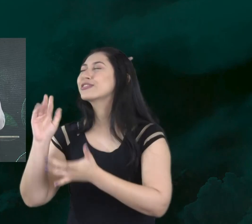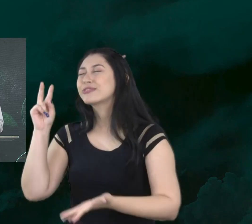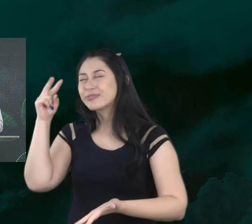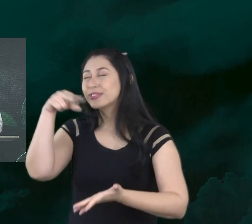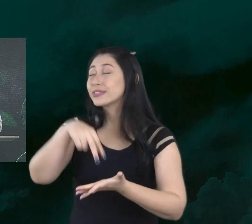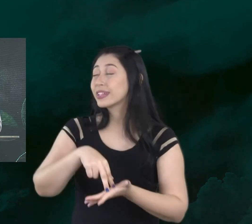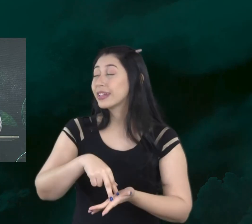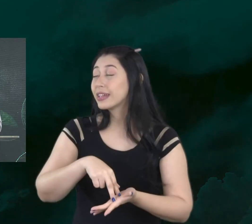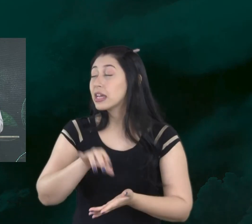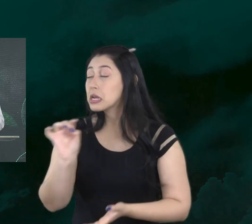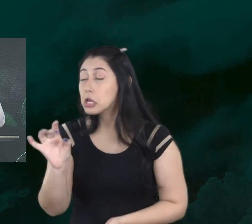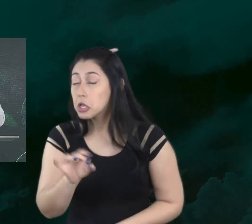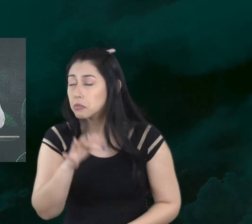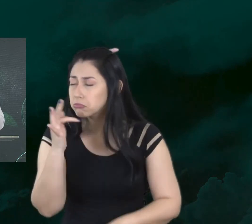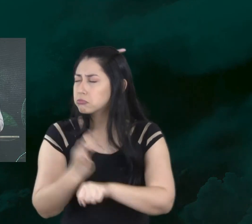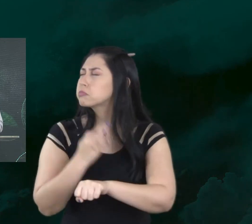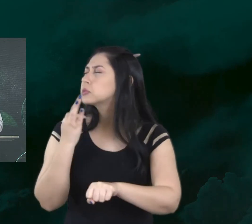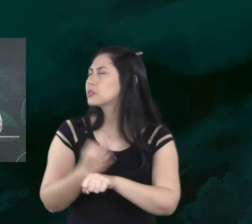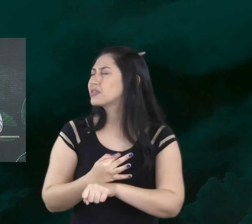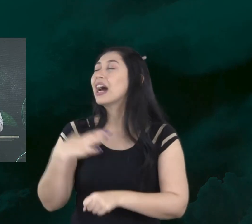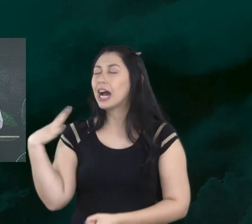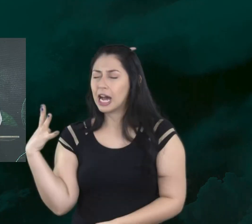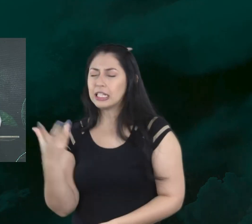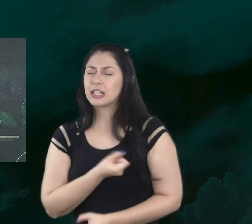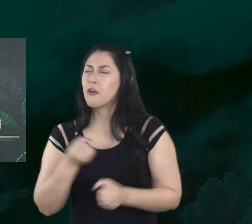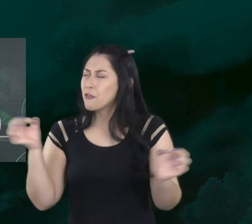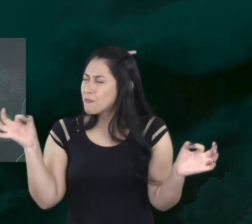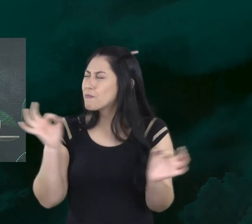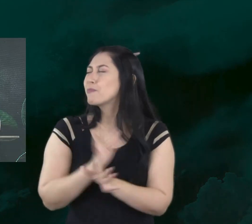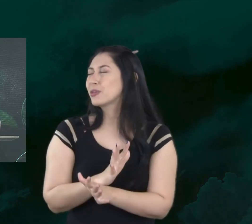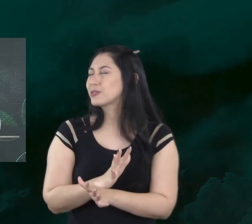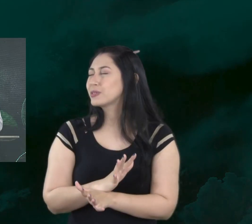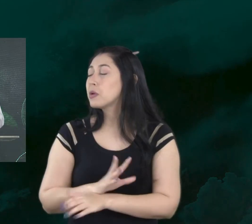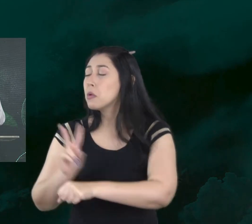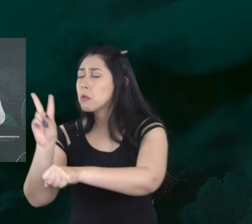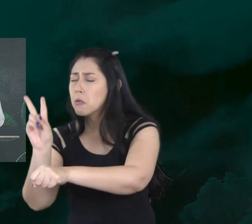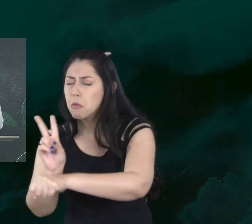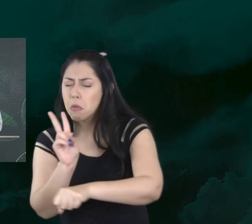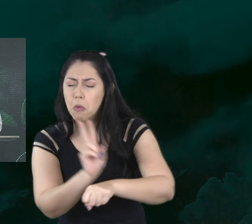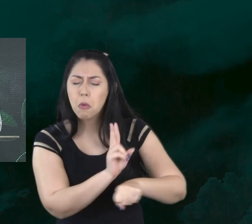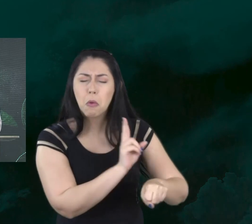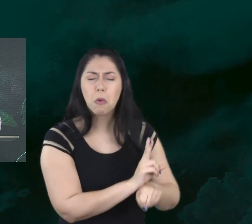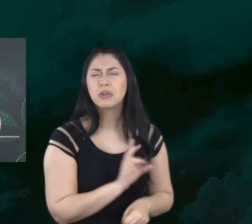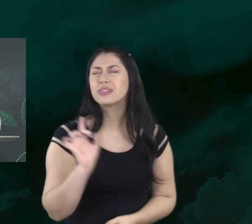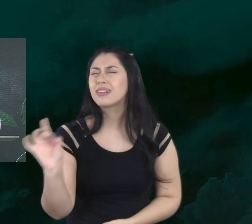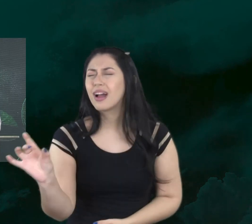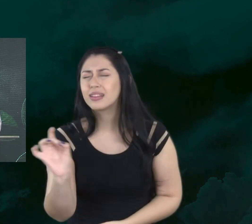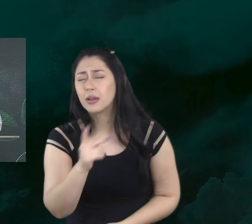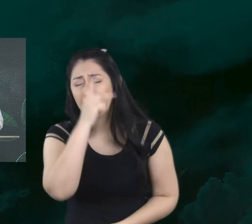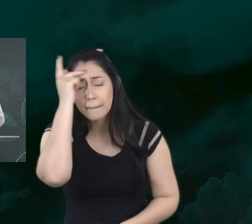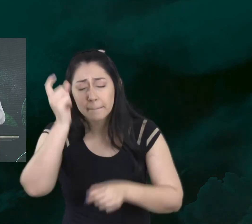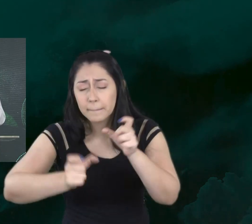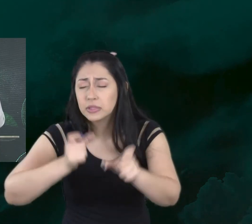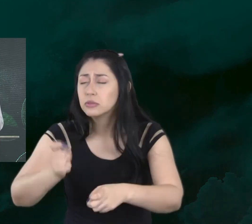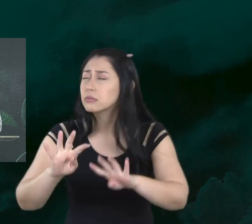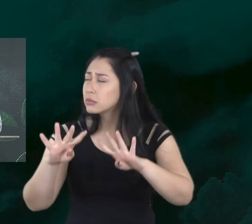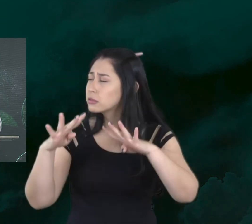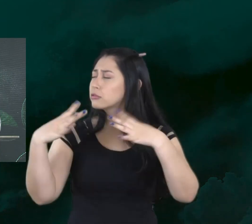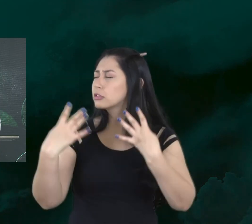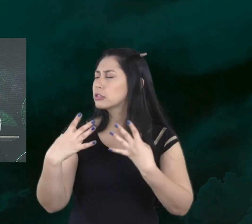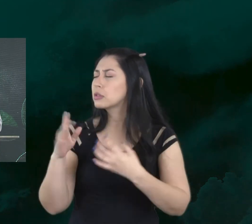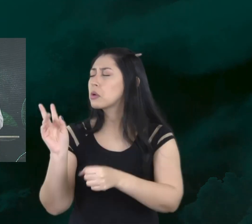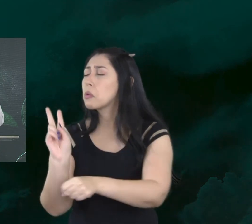que perseverar até o fim será salvo. Guarda nossos irmãos, guarda todos que estão nos ouvindo, guarda